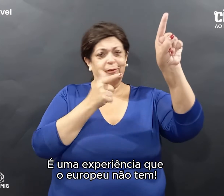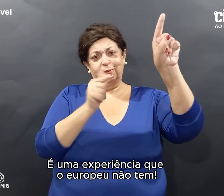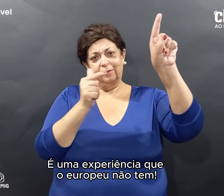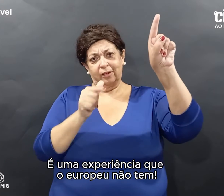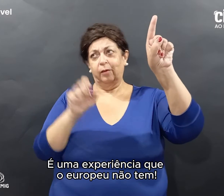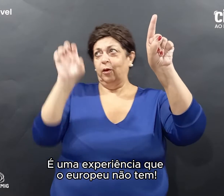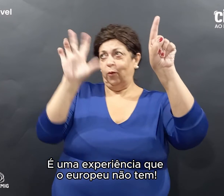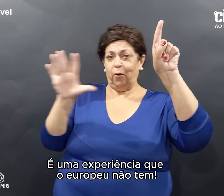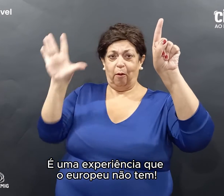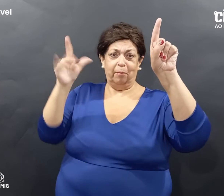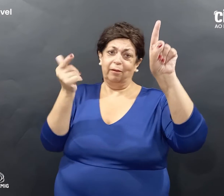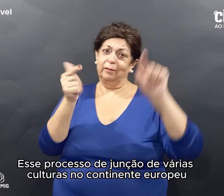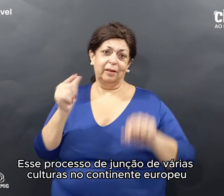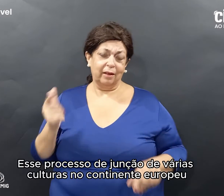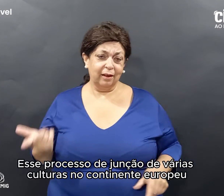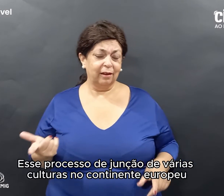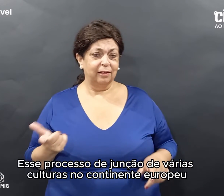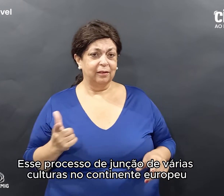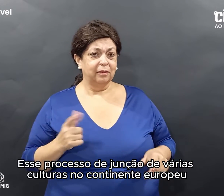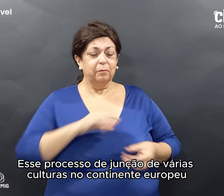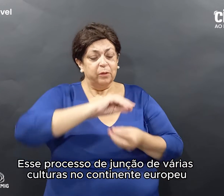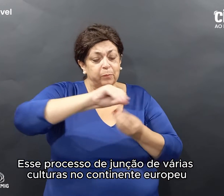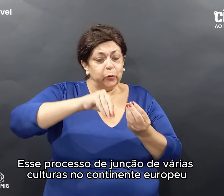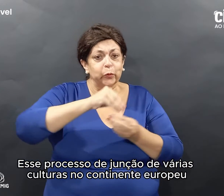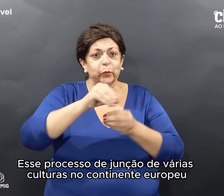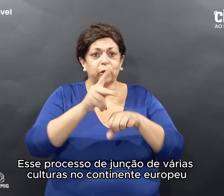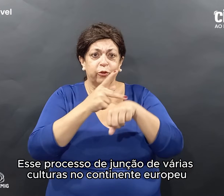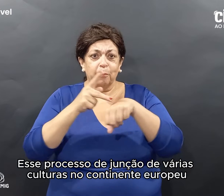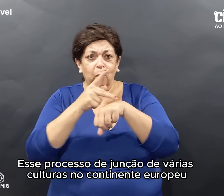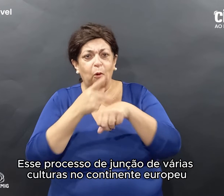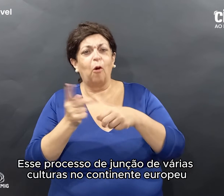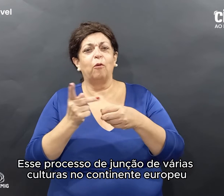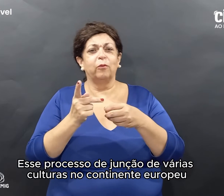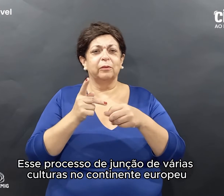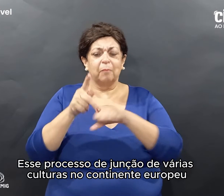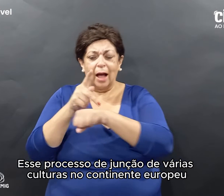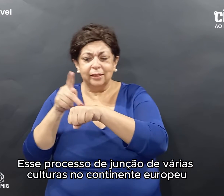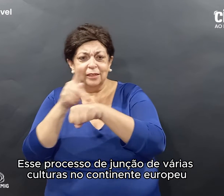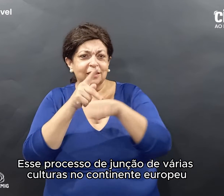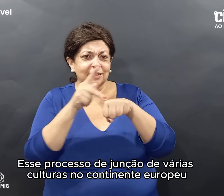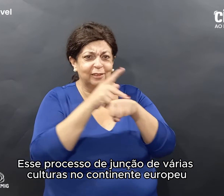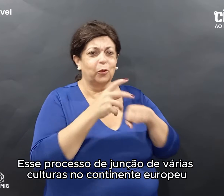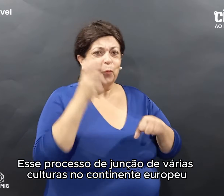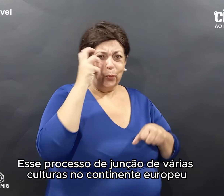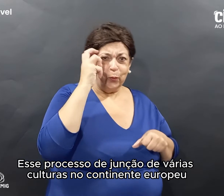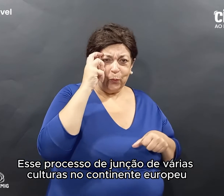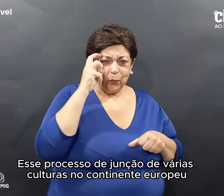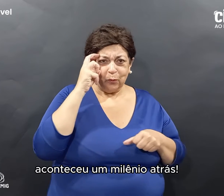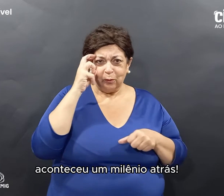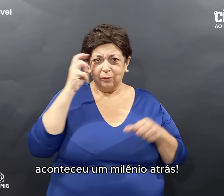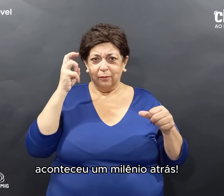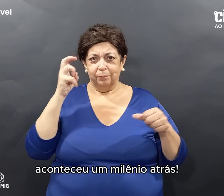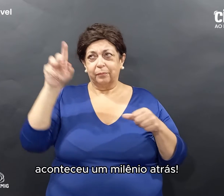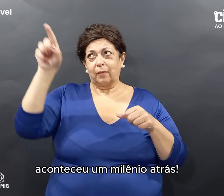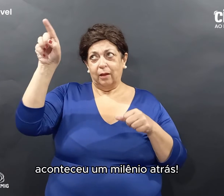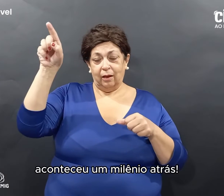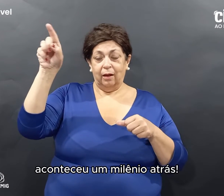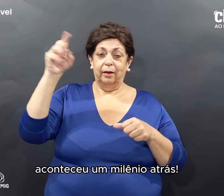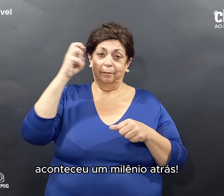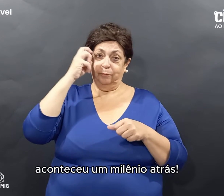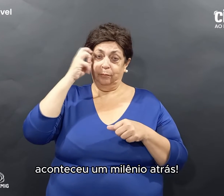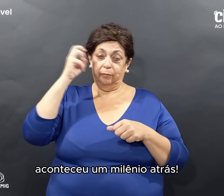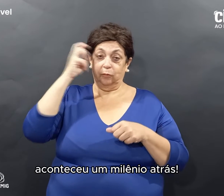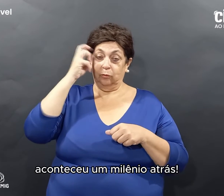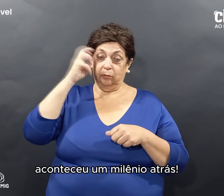experiência que o europeu não tem. Esse processo, né, de junção de várias culturas no continente europeu aconteceu, né,